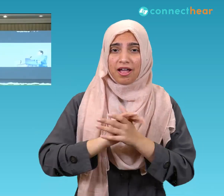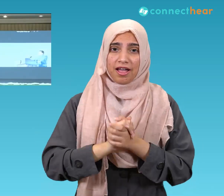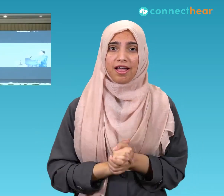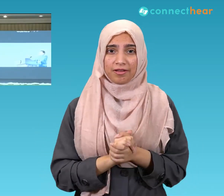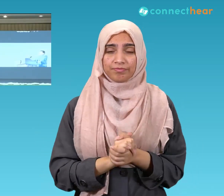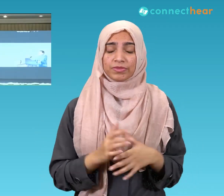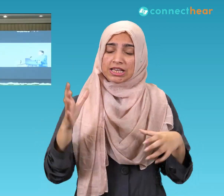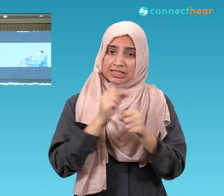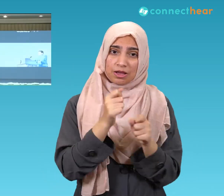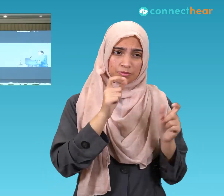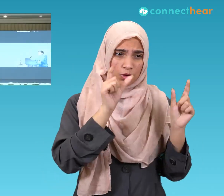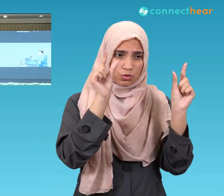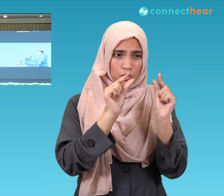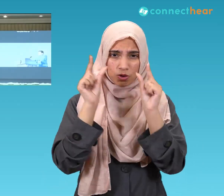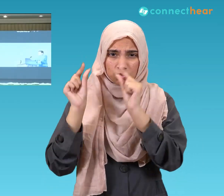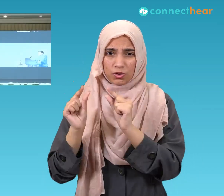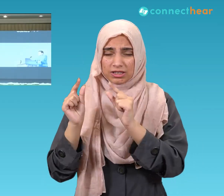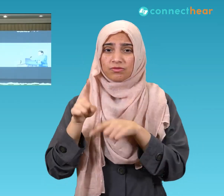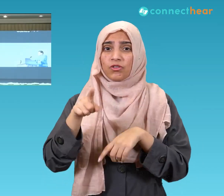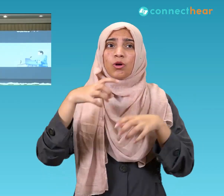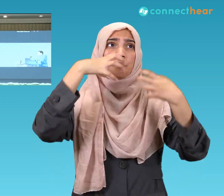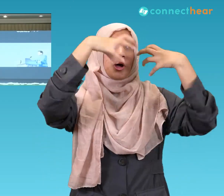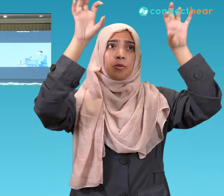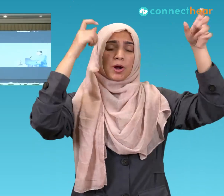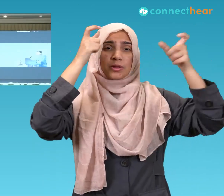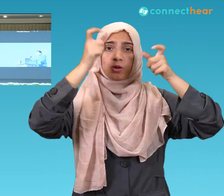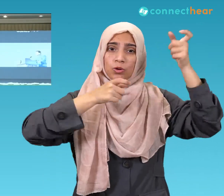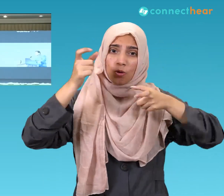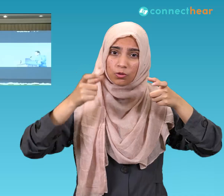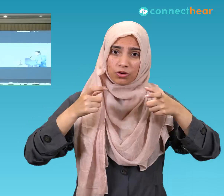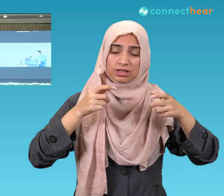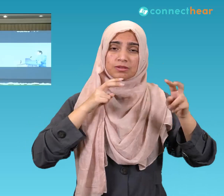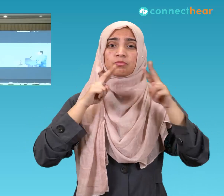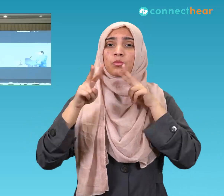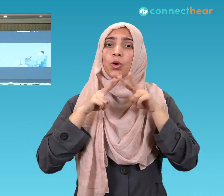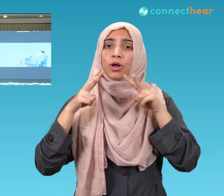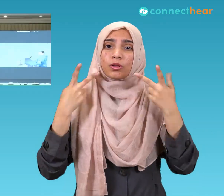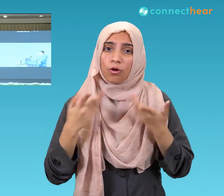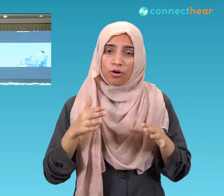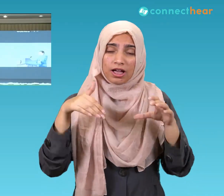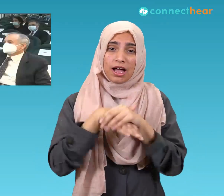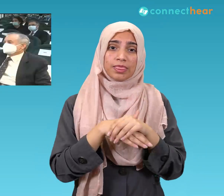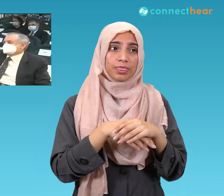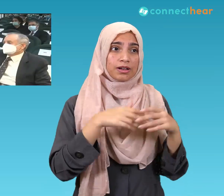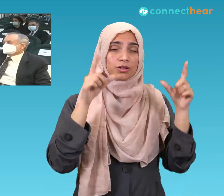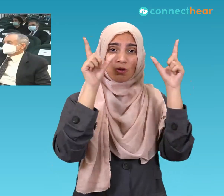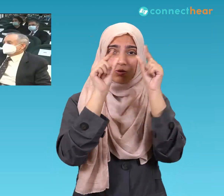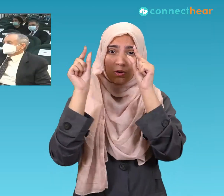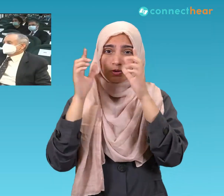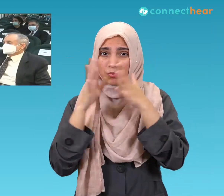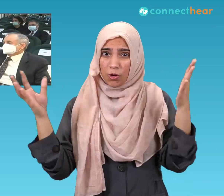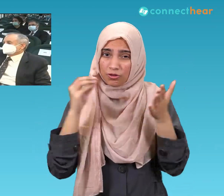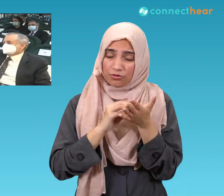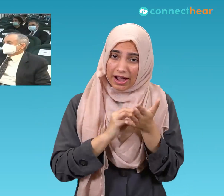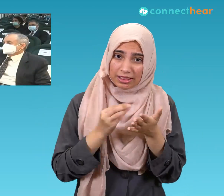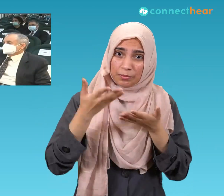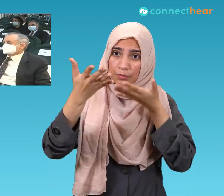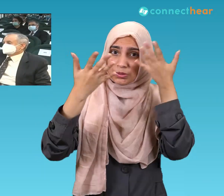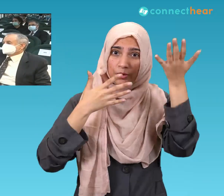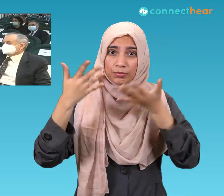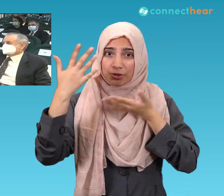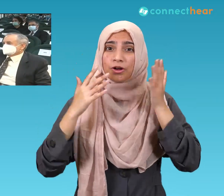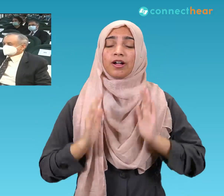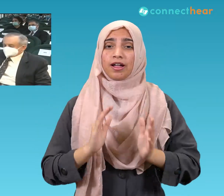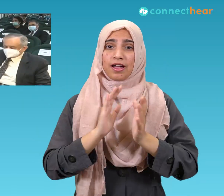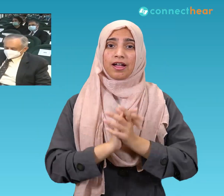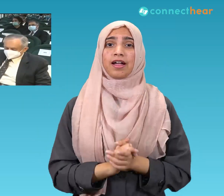کوئی تجویز دی آپ کو, اور یہ آپ کا انٹریکشن بہت ضروری ہے ان کے ساتھ, کیونکہ یہ ہیں جو آپ کے سٹیک